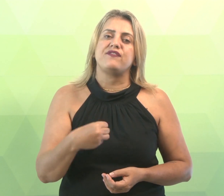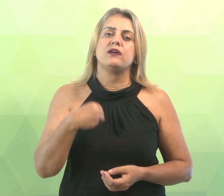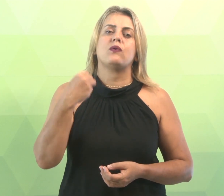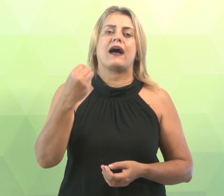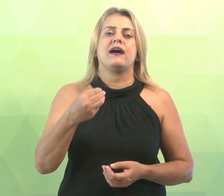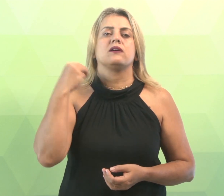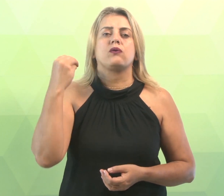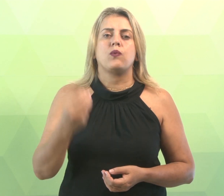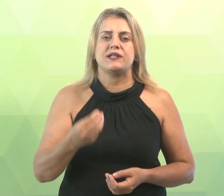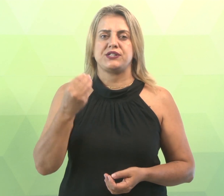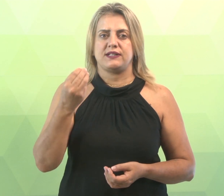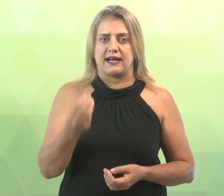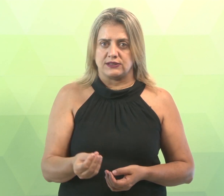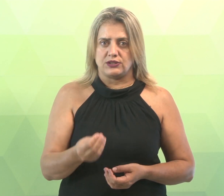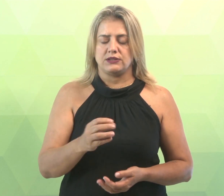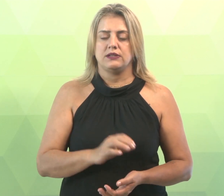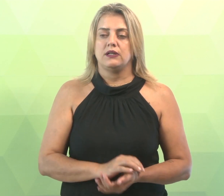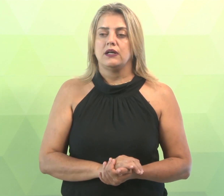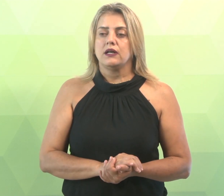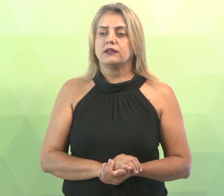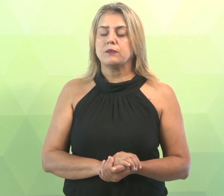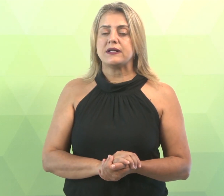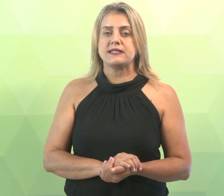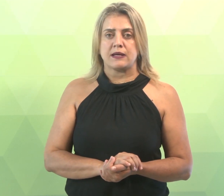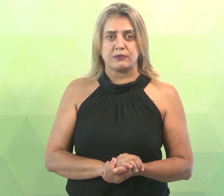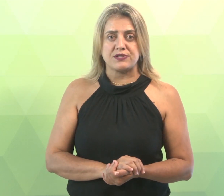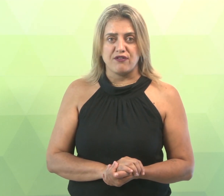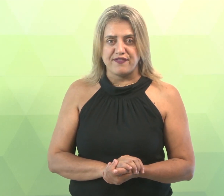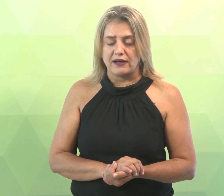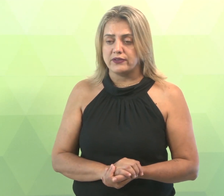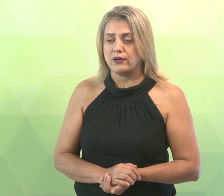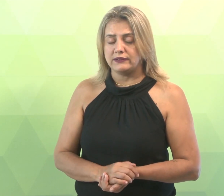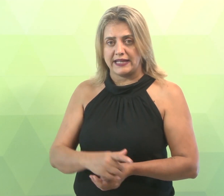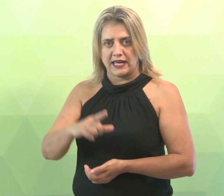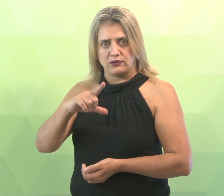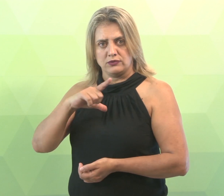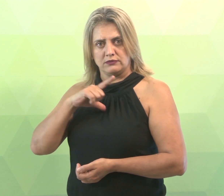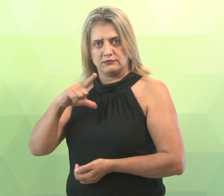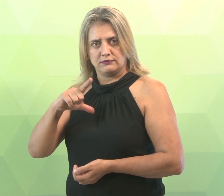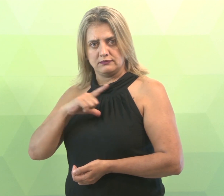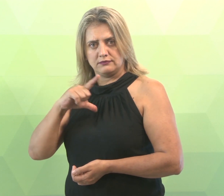refiro à quantidade. Então, por exemplo, se eu falo que eu tenho